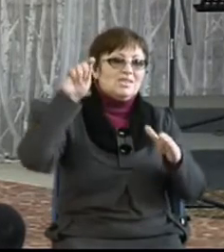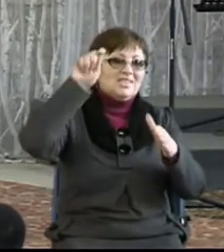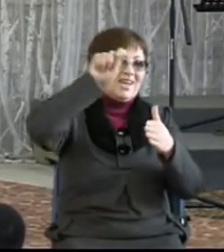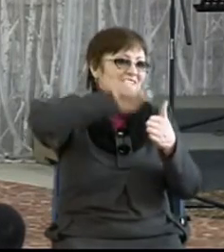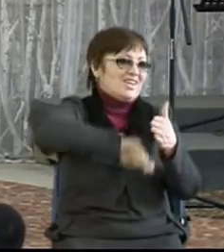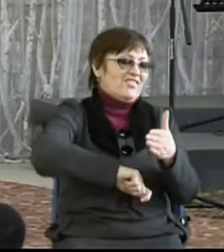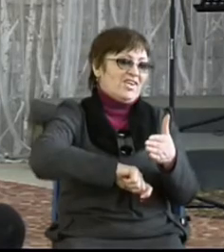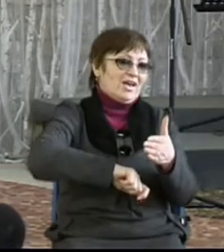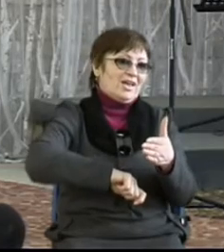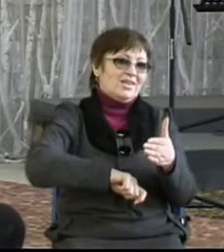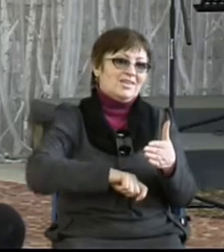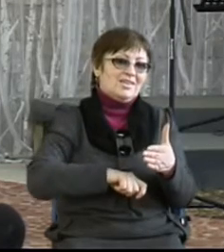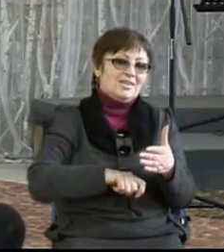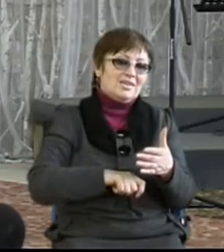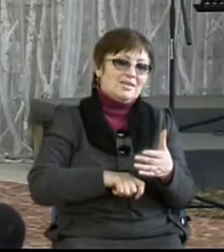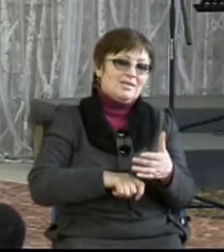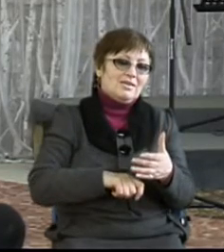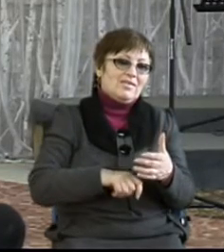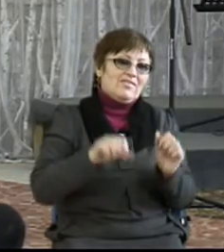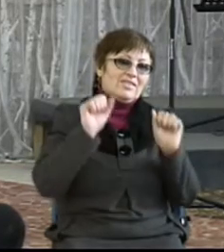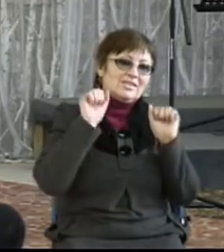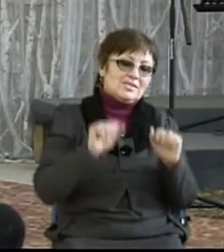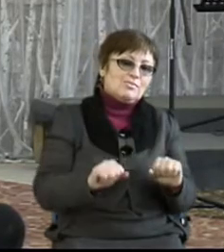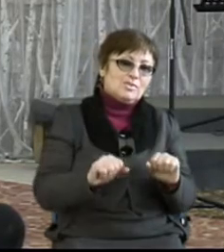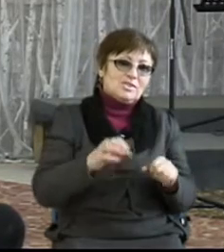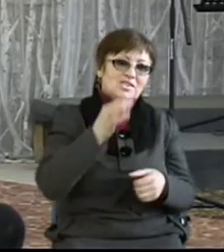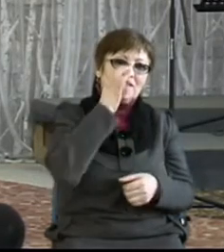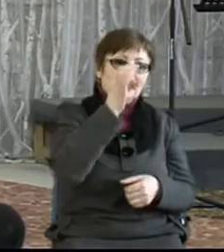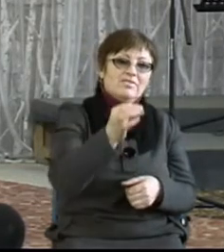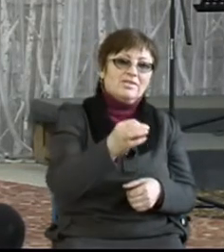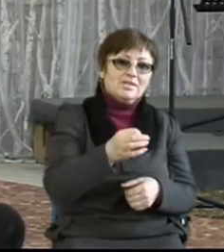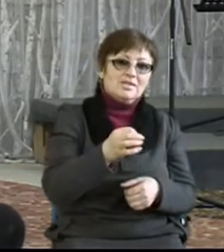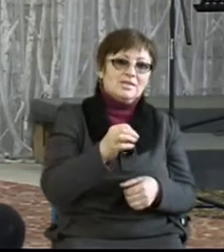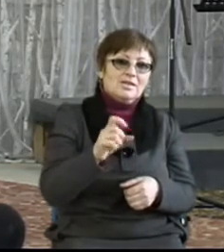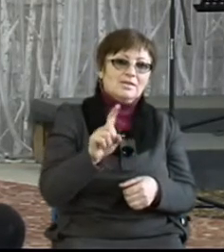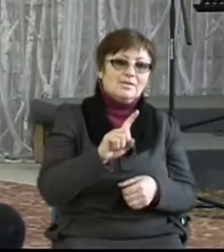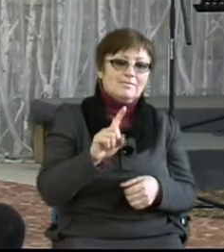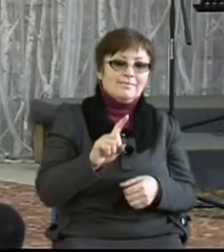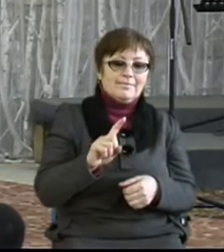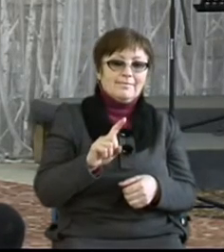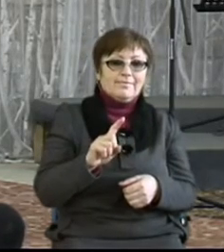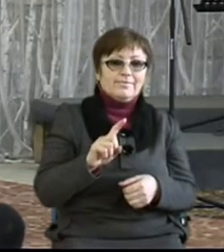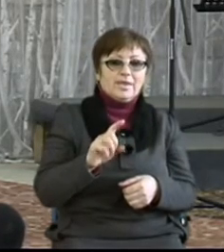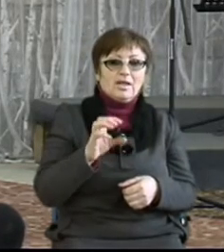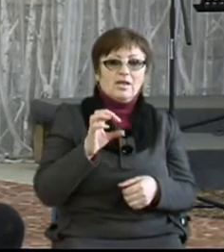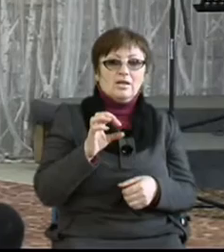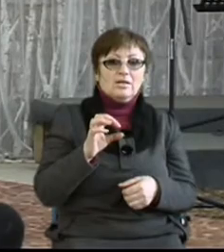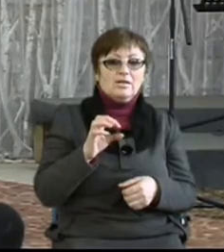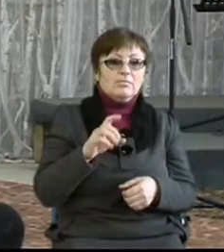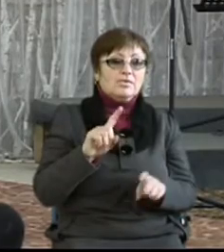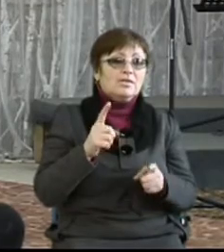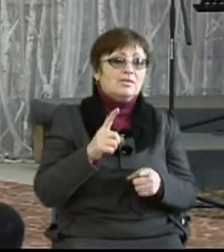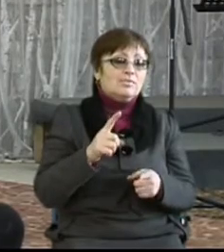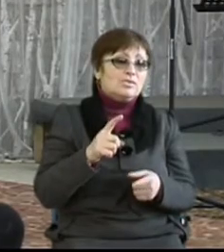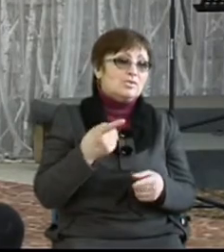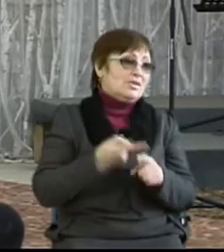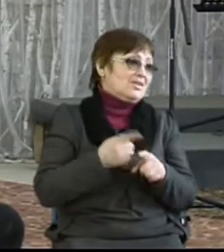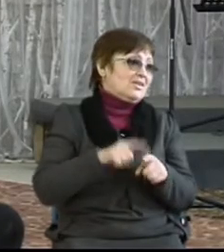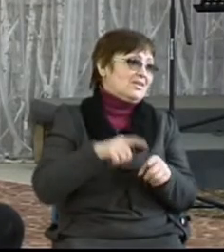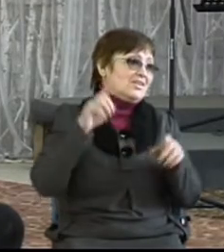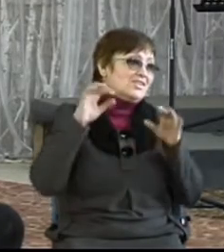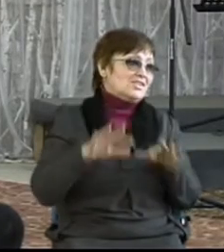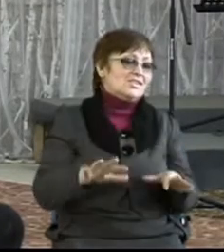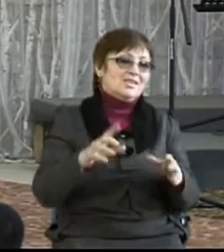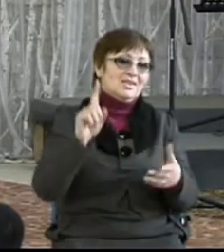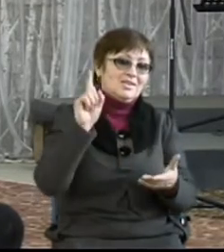даже ему, скажем так, ну, возможность ответить нам что-то, дать какой-то ответ, который мы ожидаем, потому что это решение